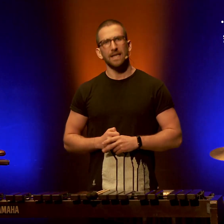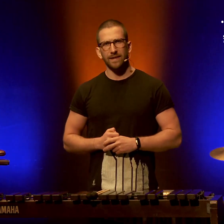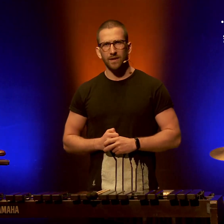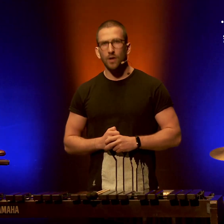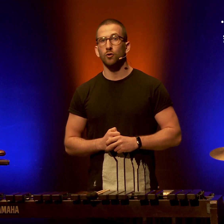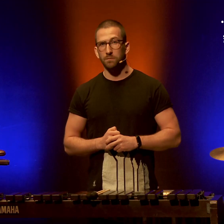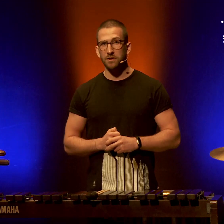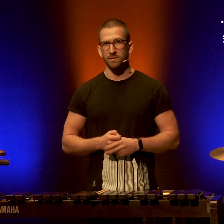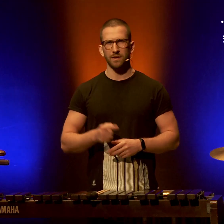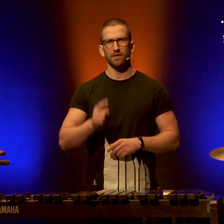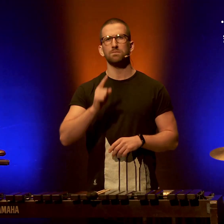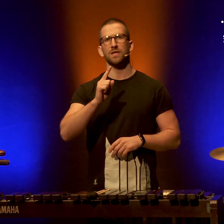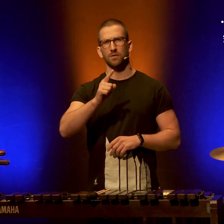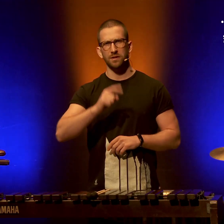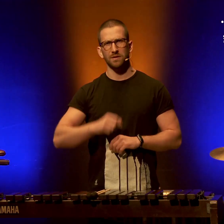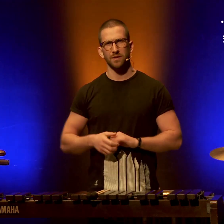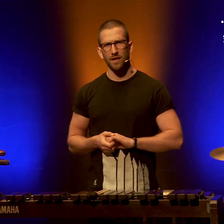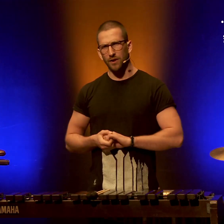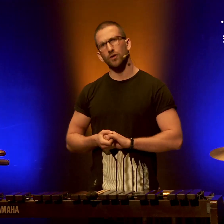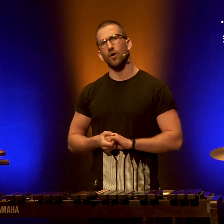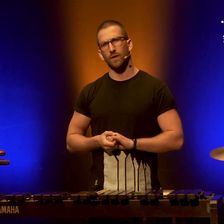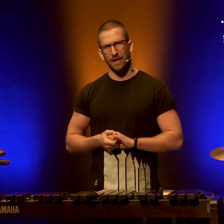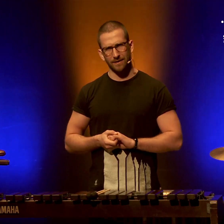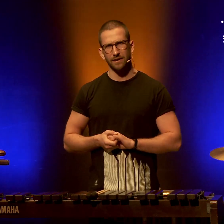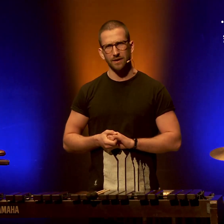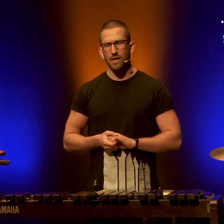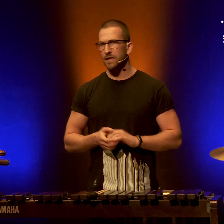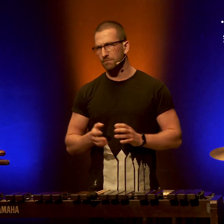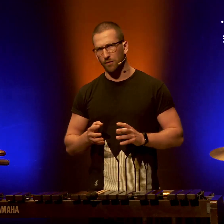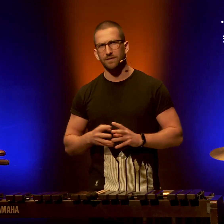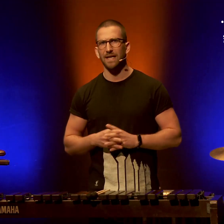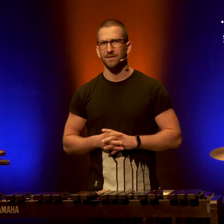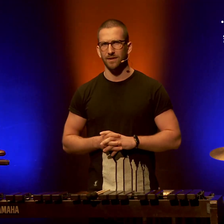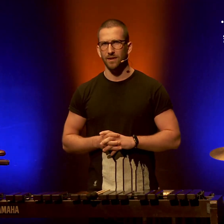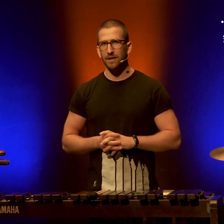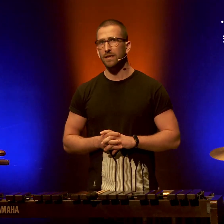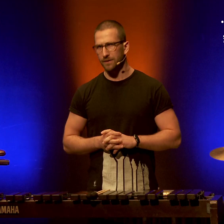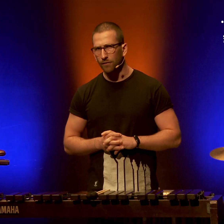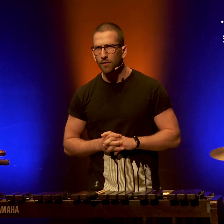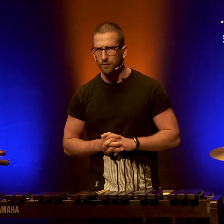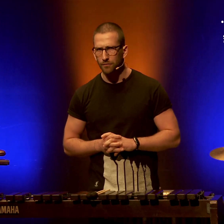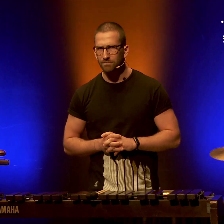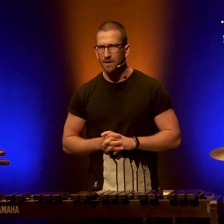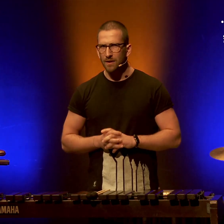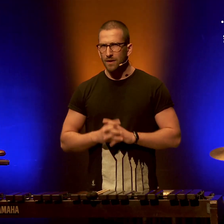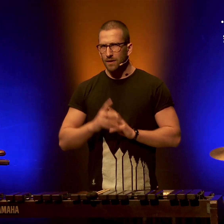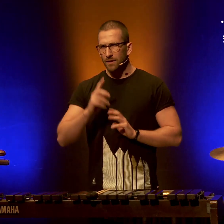w statek kosmiczny, ponieważ przenosimy się do galaktyki improwizacji i